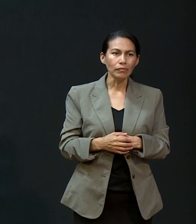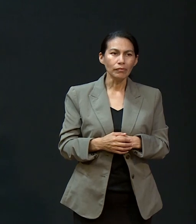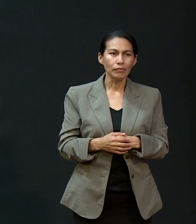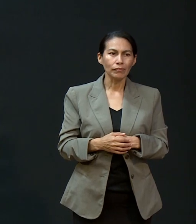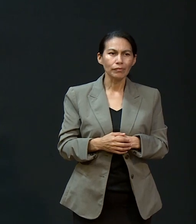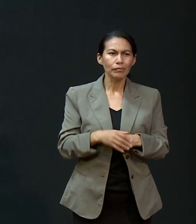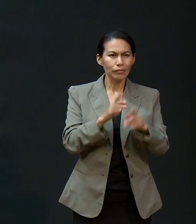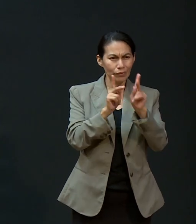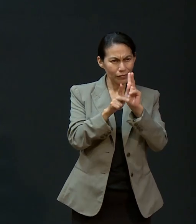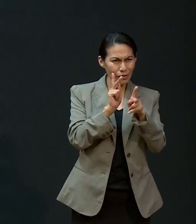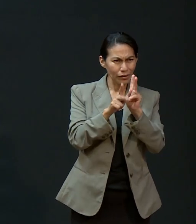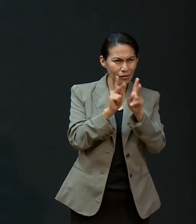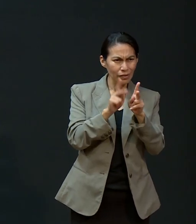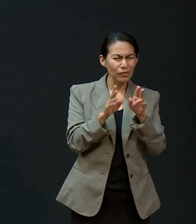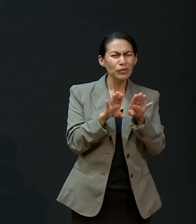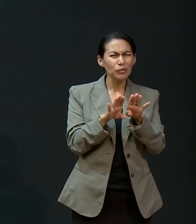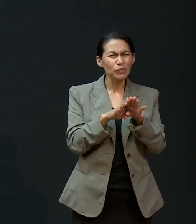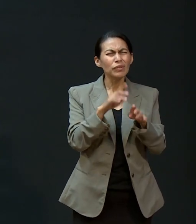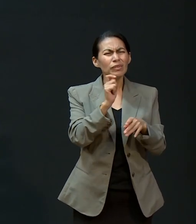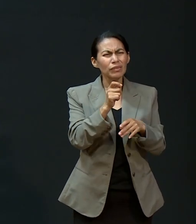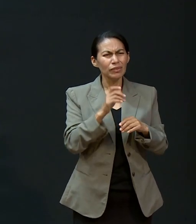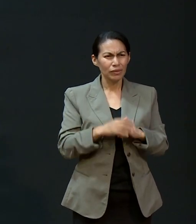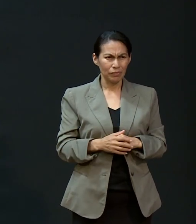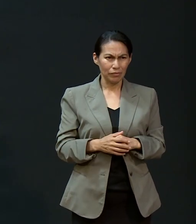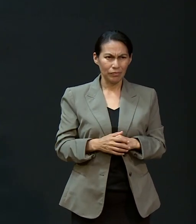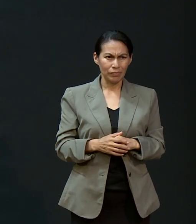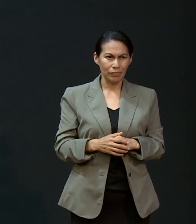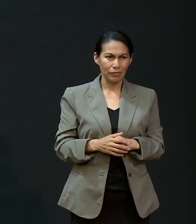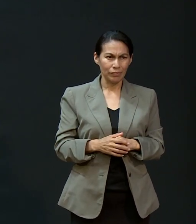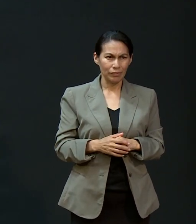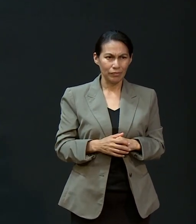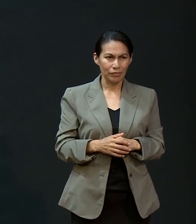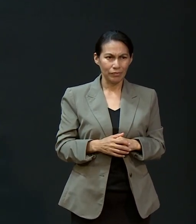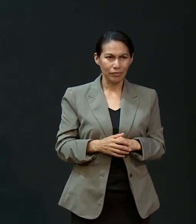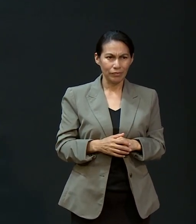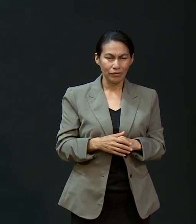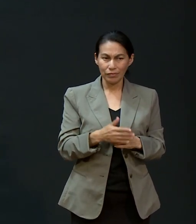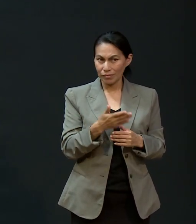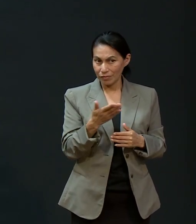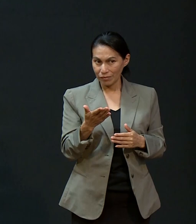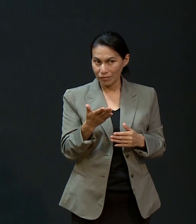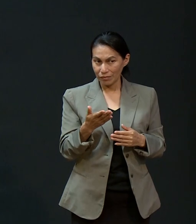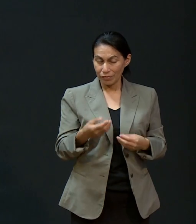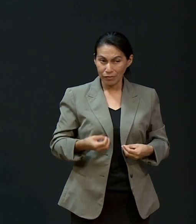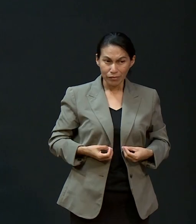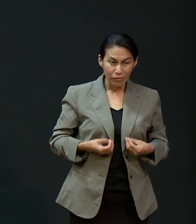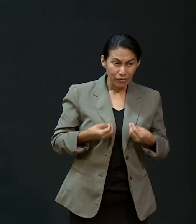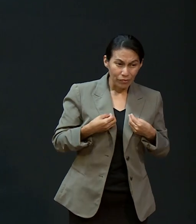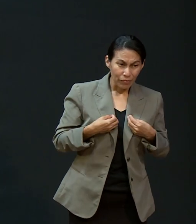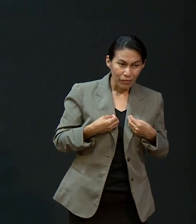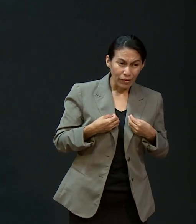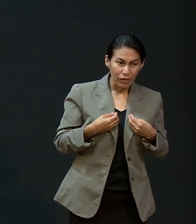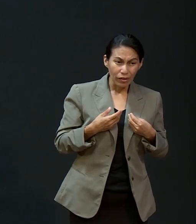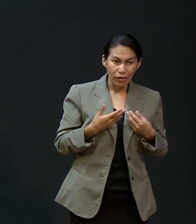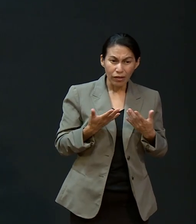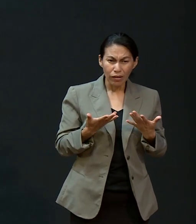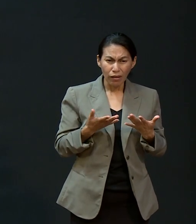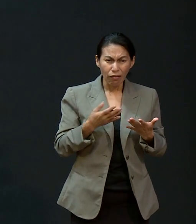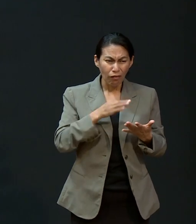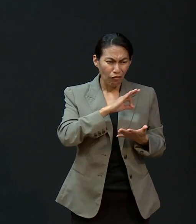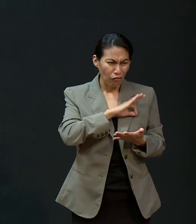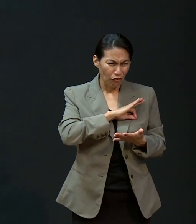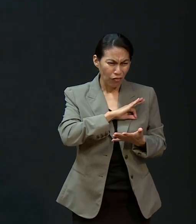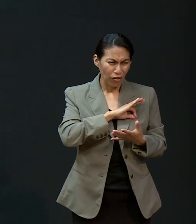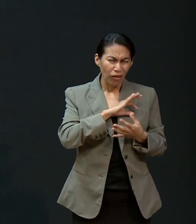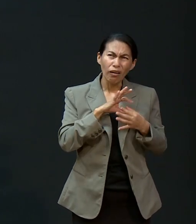tus padres ha llegado a ser tu Dios. Cuéntanos, ¿cómo ha llegado a ser este proceso? ¿Qué circunstancias en la vida te han